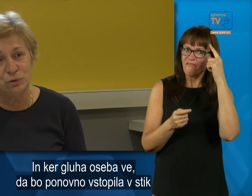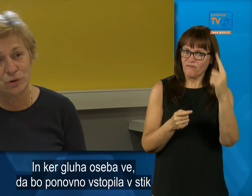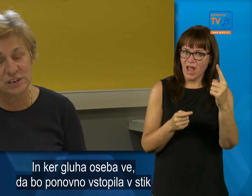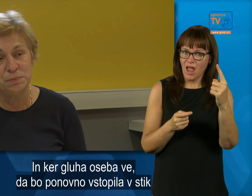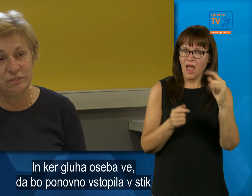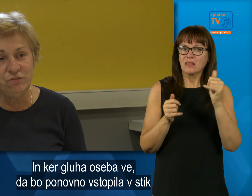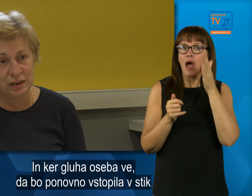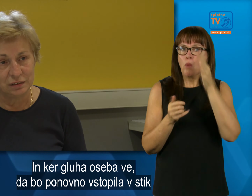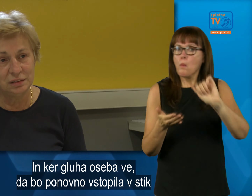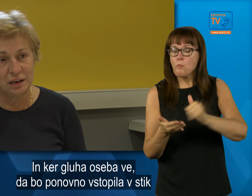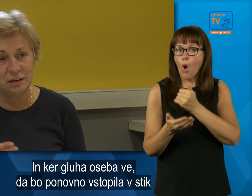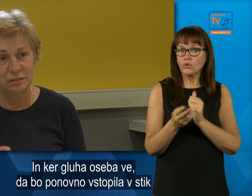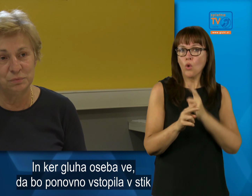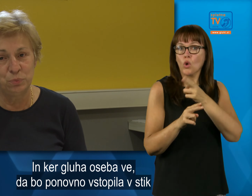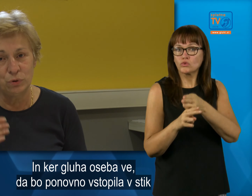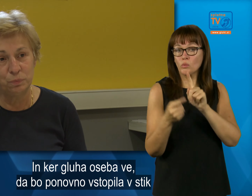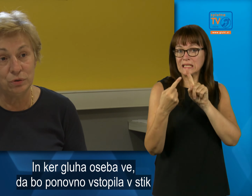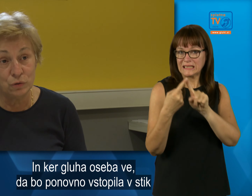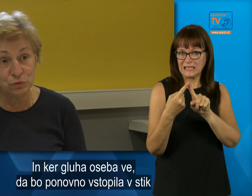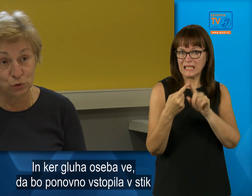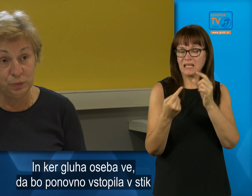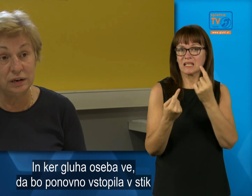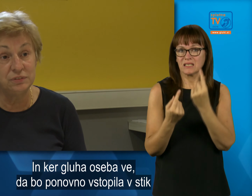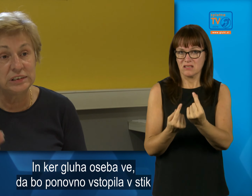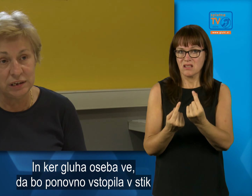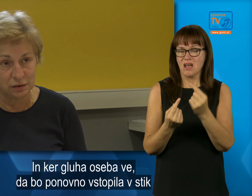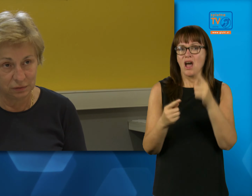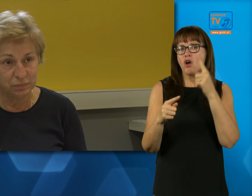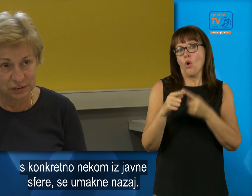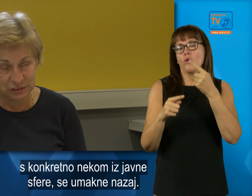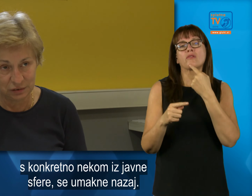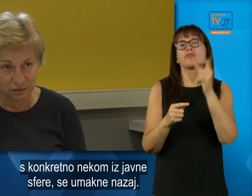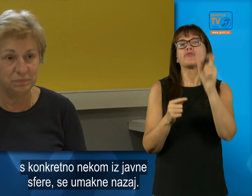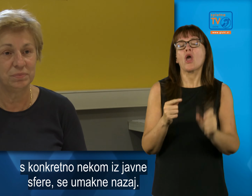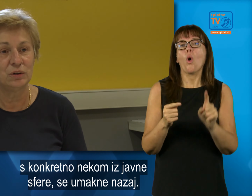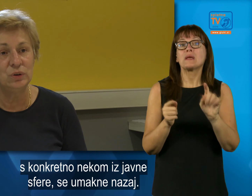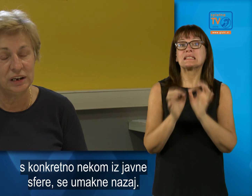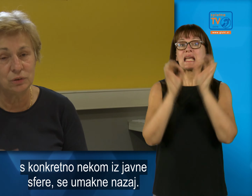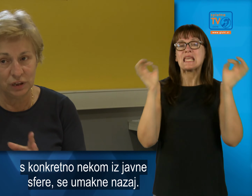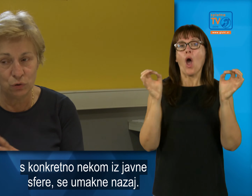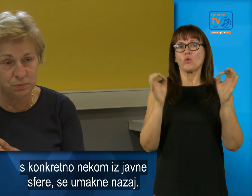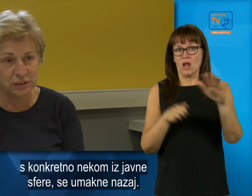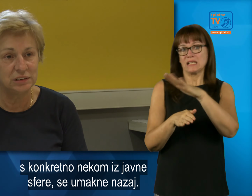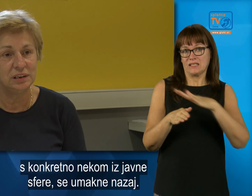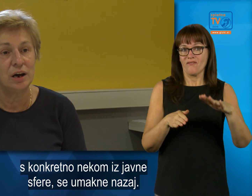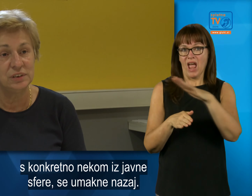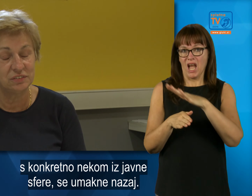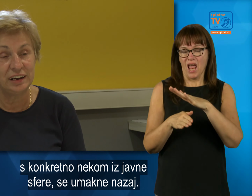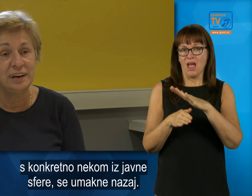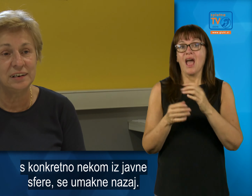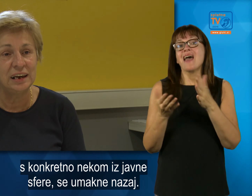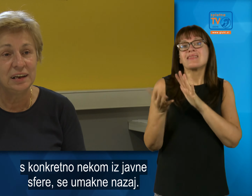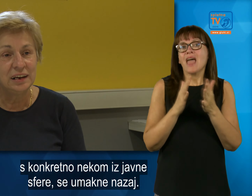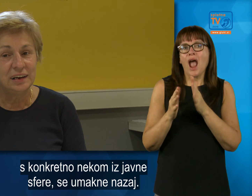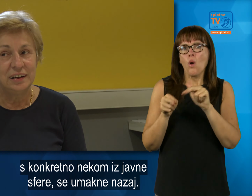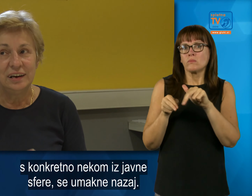ker gluha oseba ve, da bo ponovno vstopila v stik z konkretno nekom iz javne